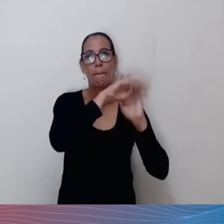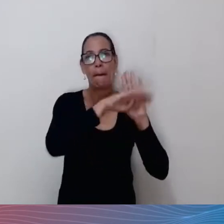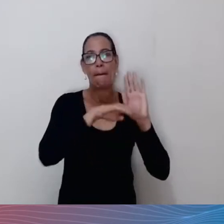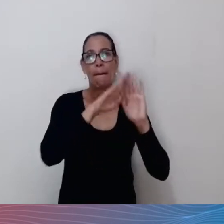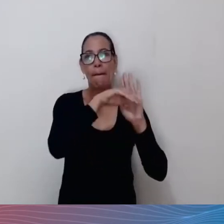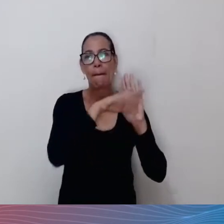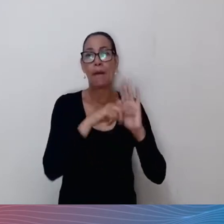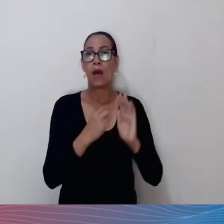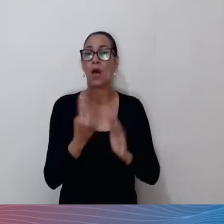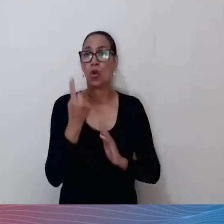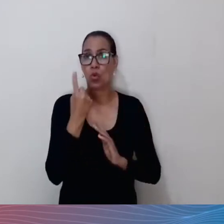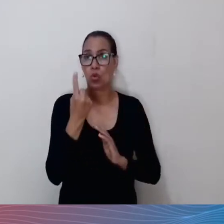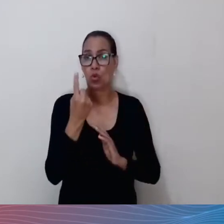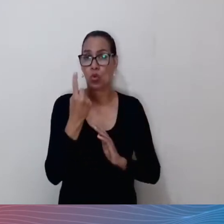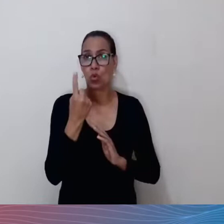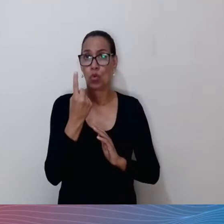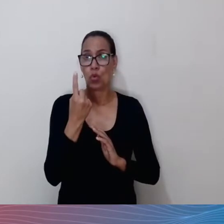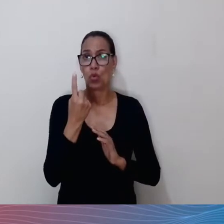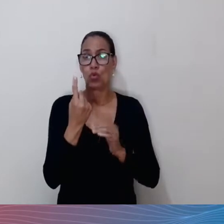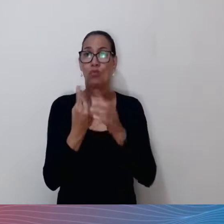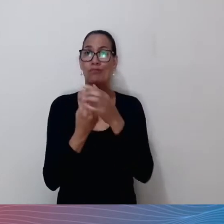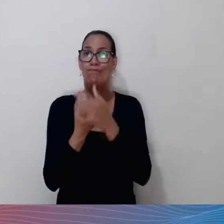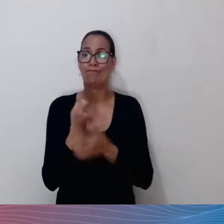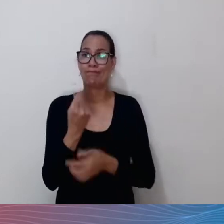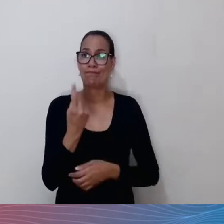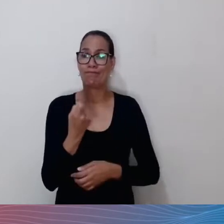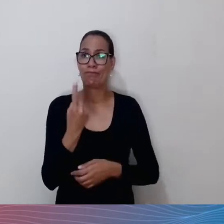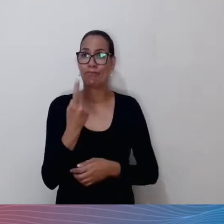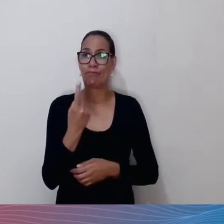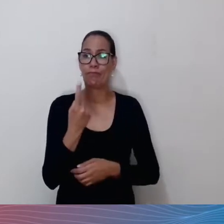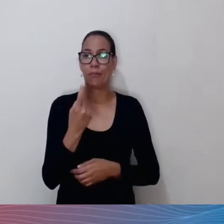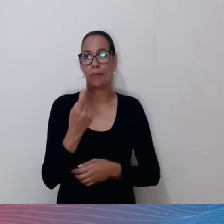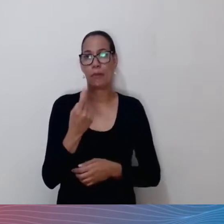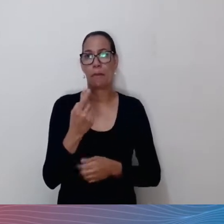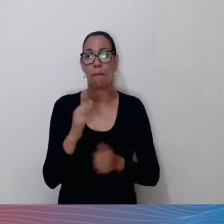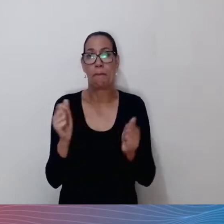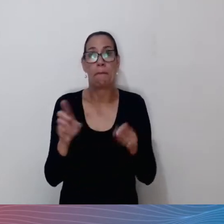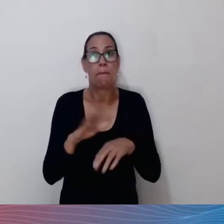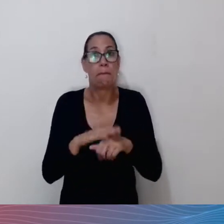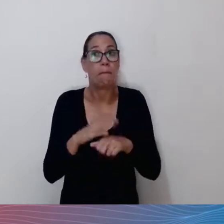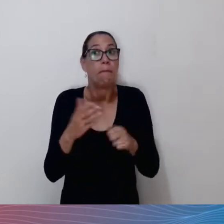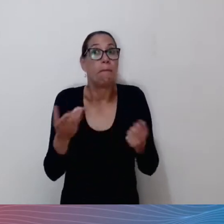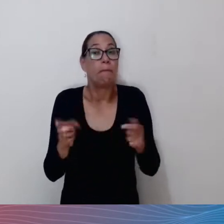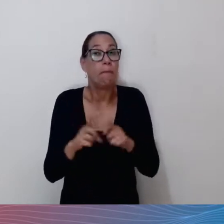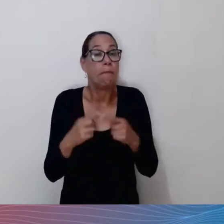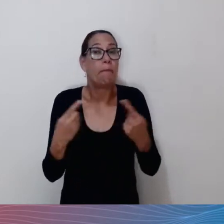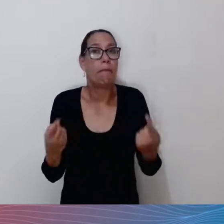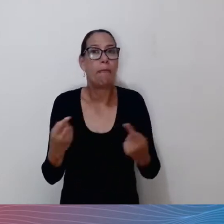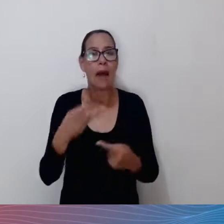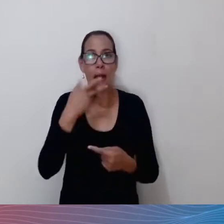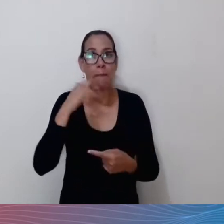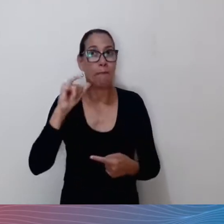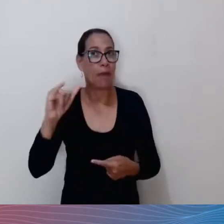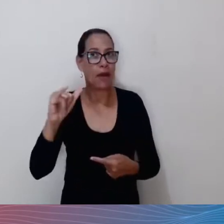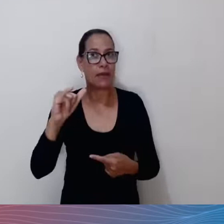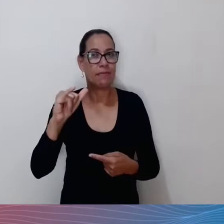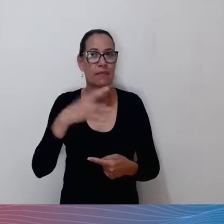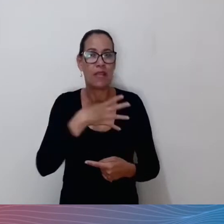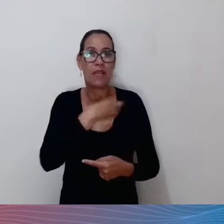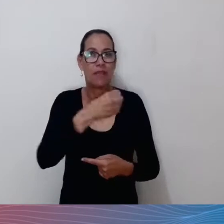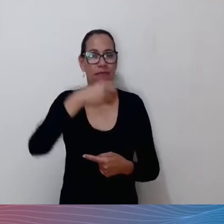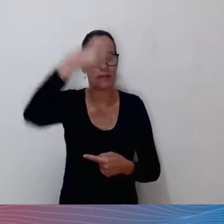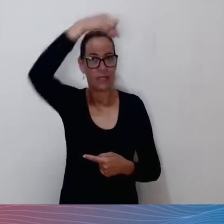porque Ele também é Pai, Filho e Espírito Santo. Qual é a razão dele ser o Pai, Filho e Espírito Santo?